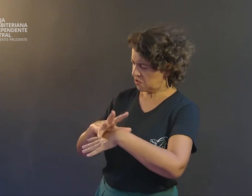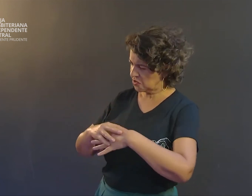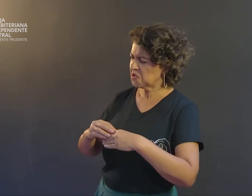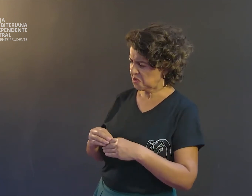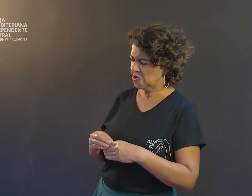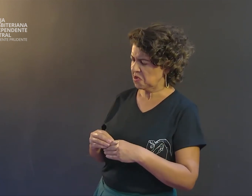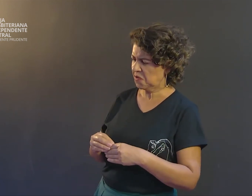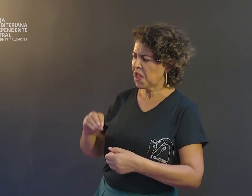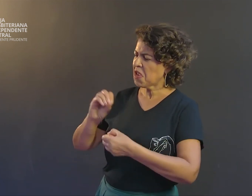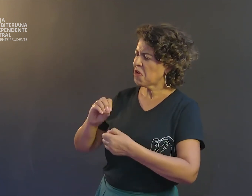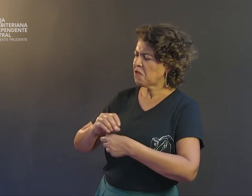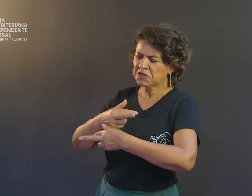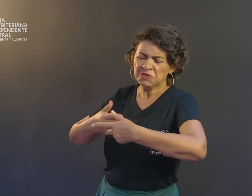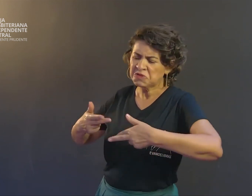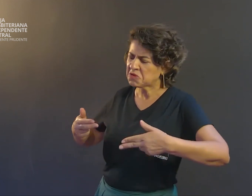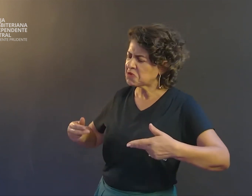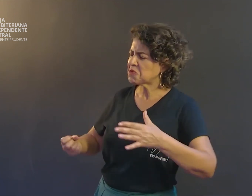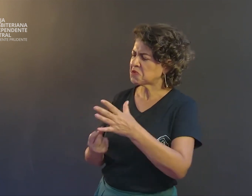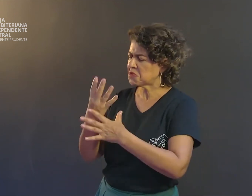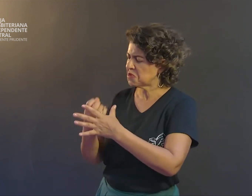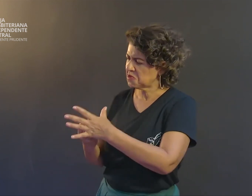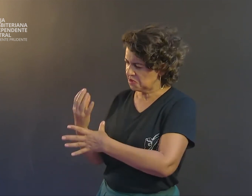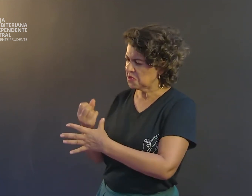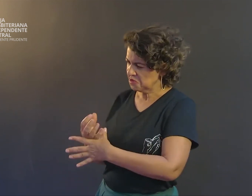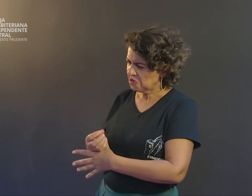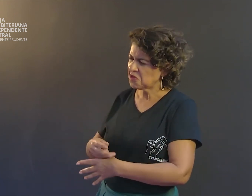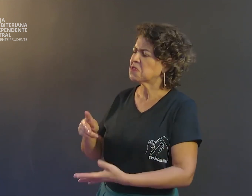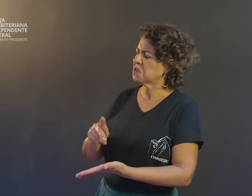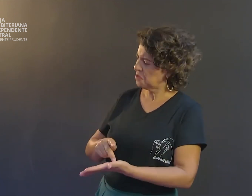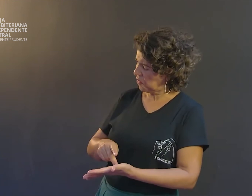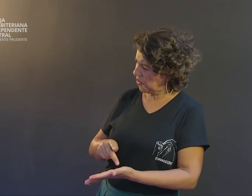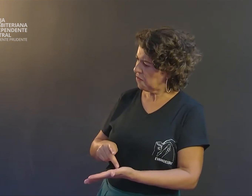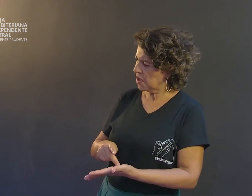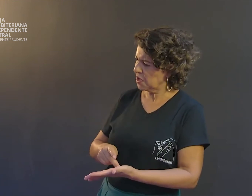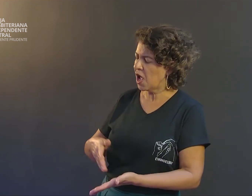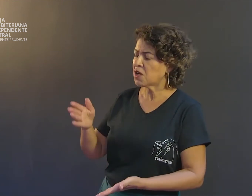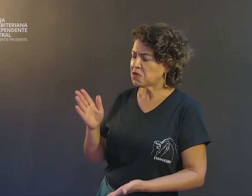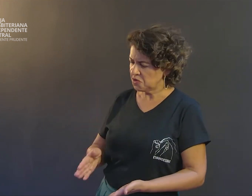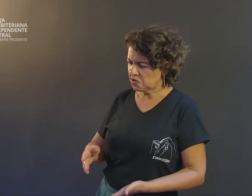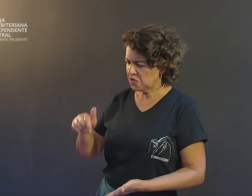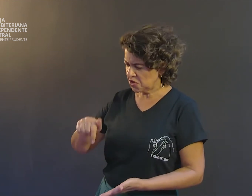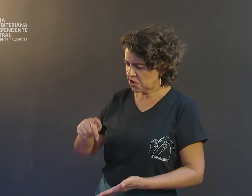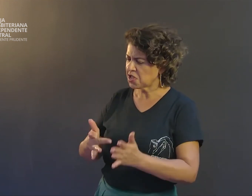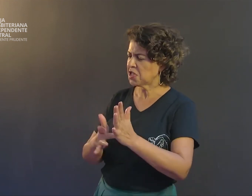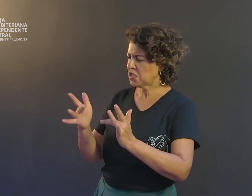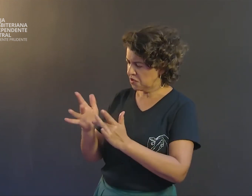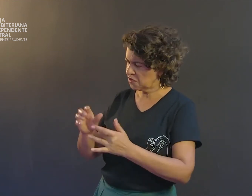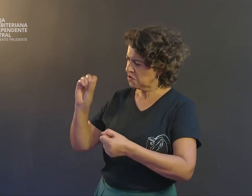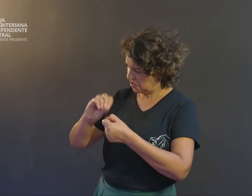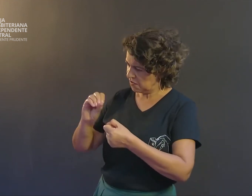coisas. E ele aqui está fazendo hoje. Bom, eu trouxe minha mãe para que Jesus a